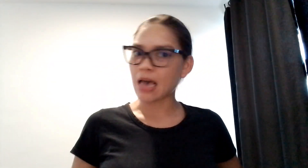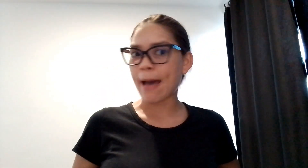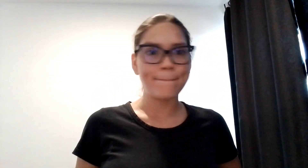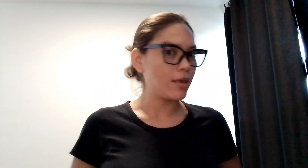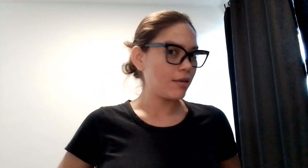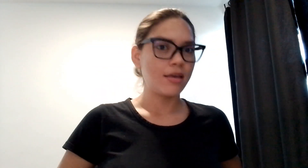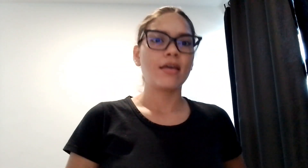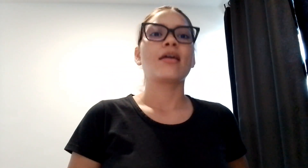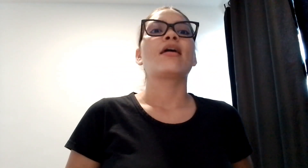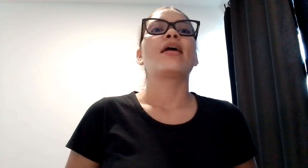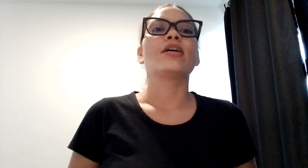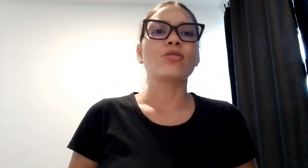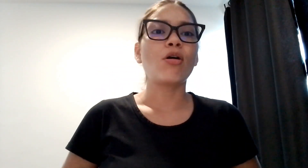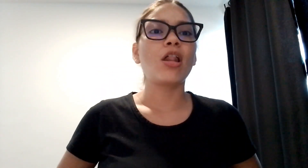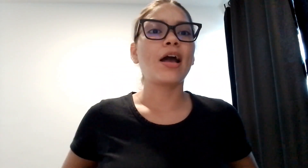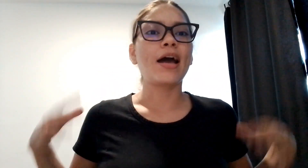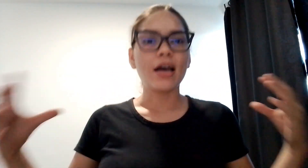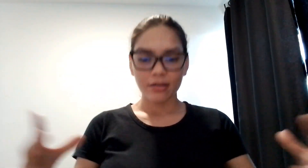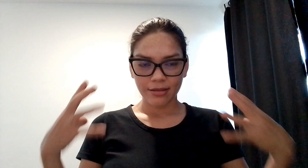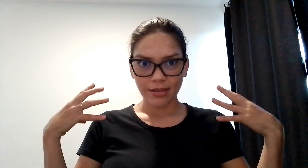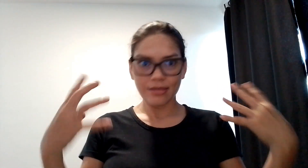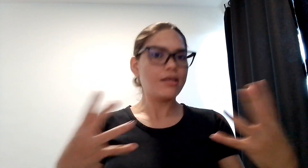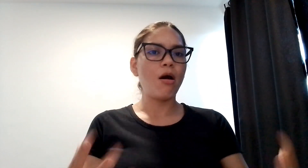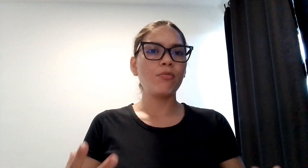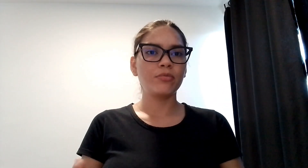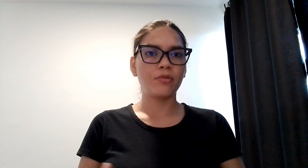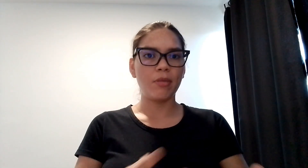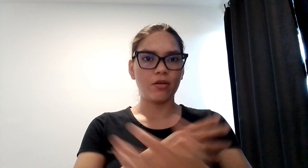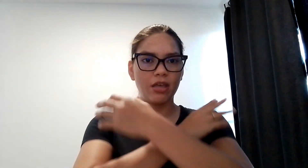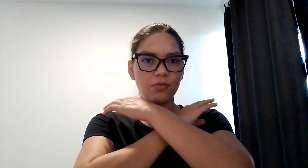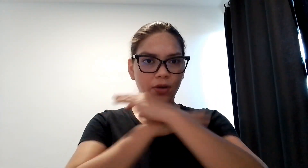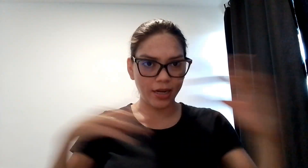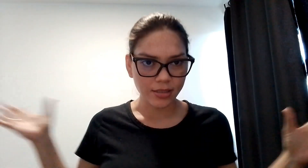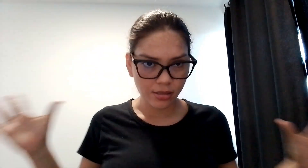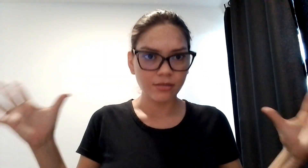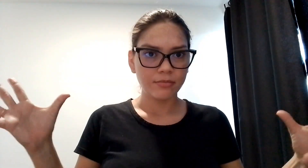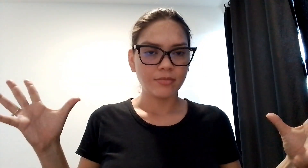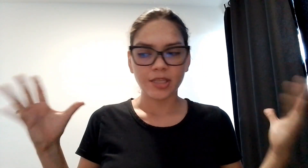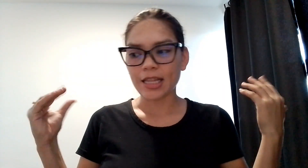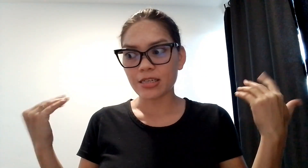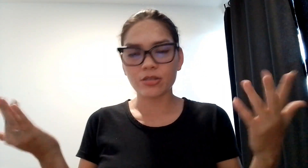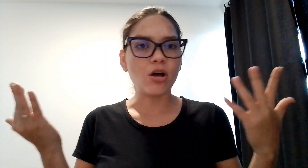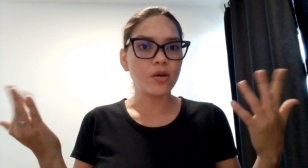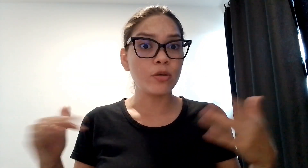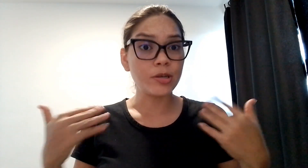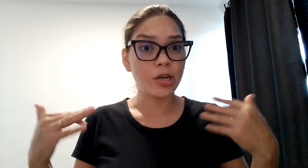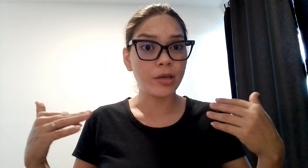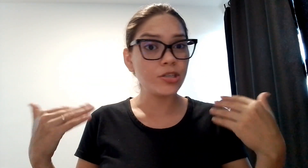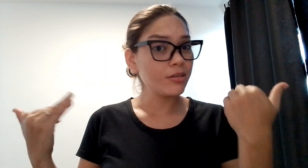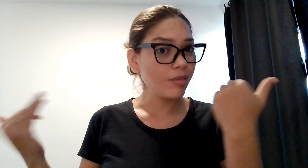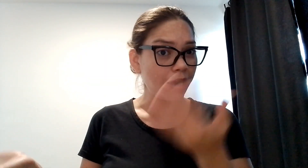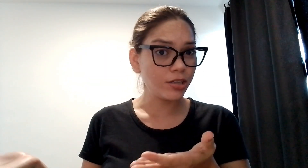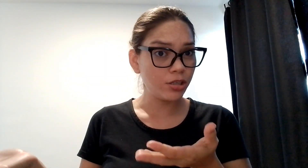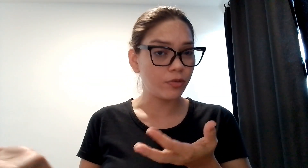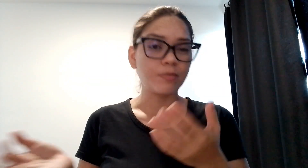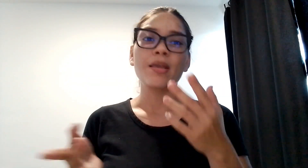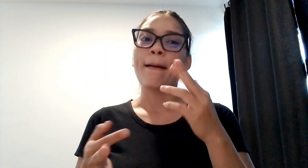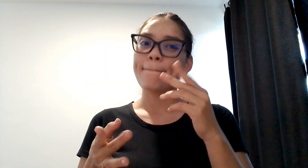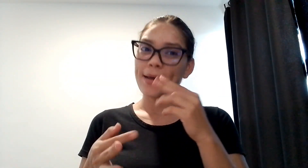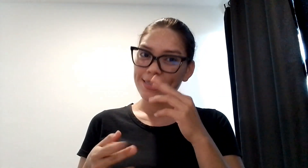sabe. É só colocar não no meio da frase, que ela já se torna automaticamente negativa. Parecido